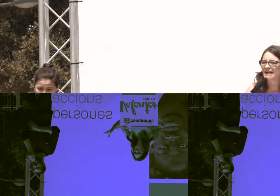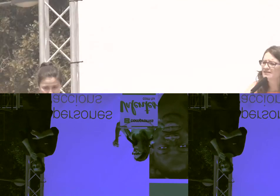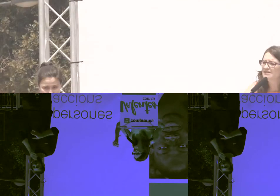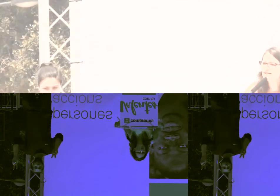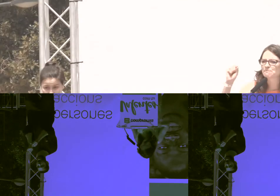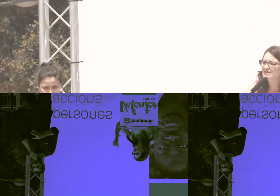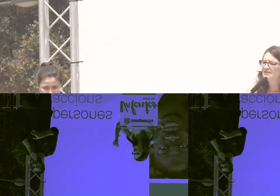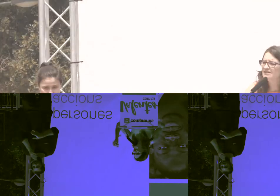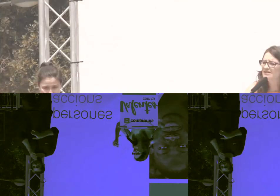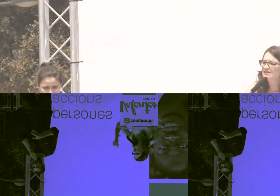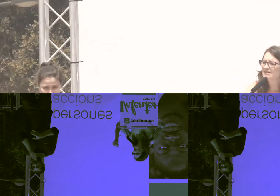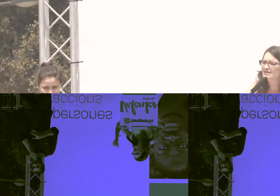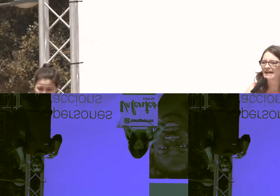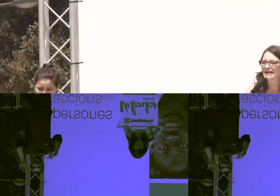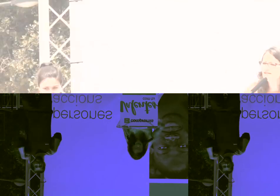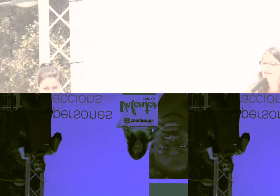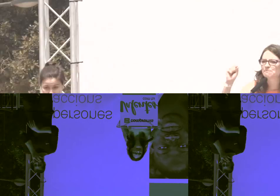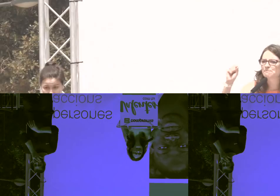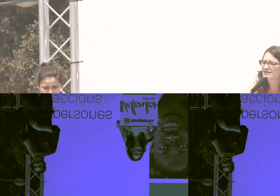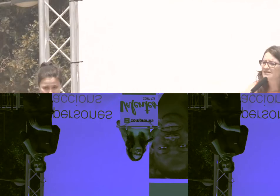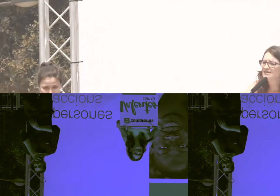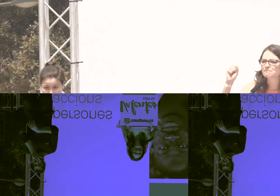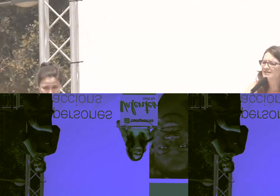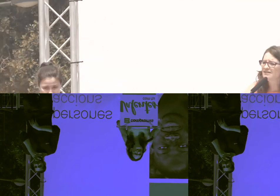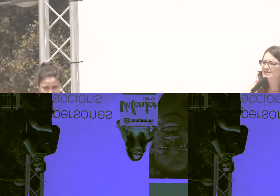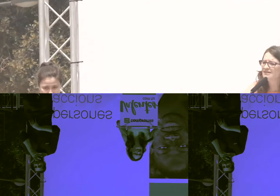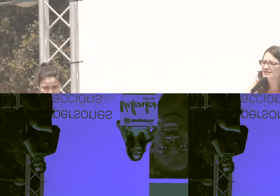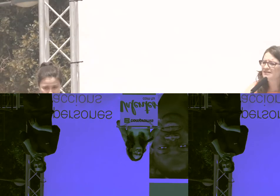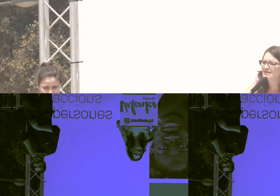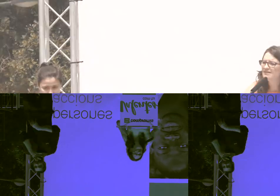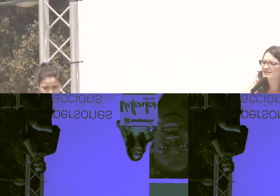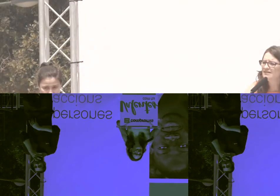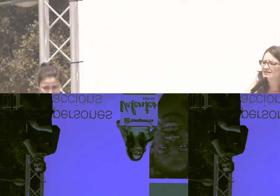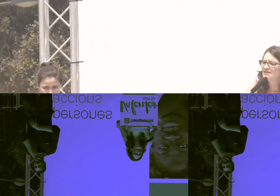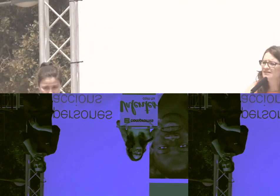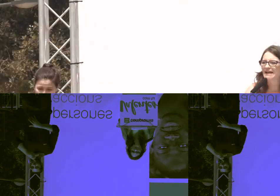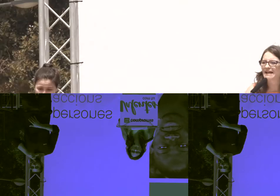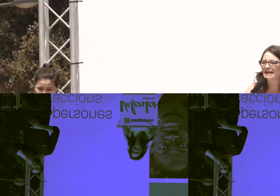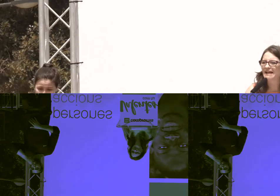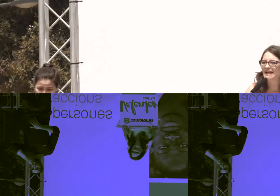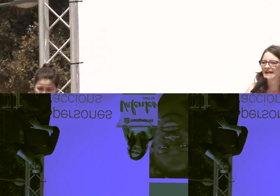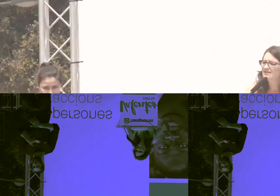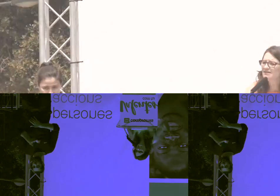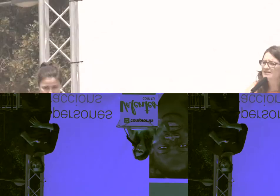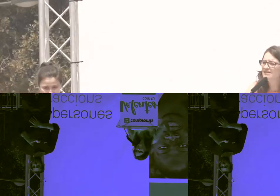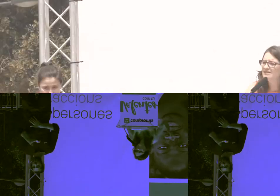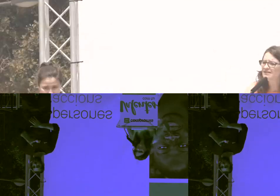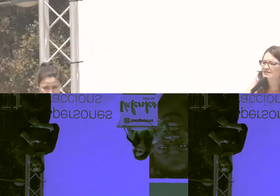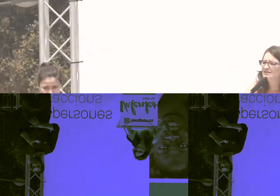som exemple, quan abans érem vergonya. Ara respirem, com fa el vídeo, que per cert és